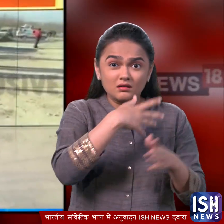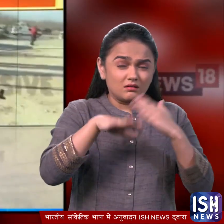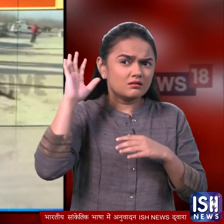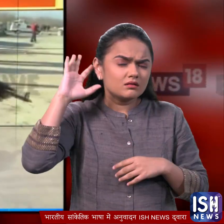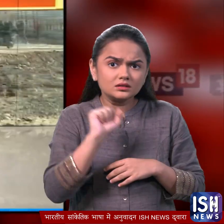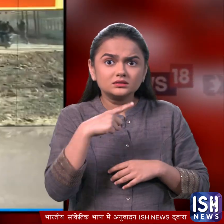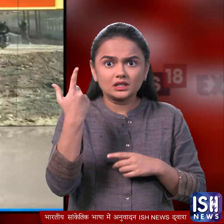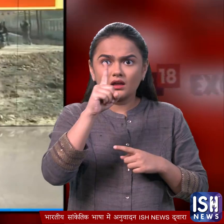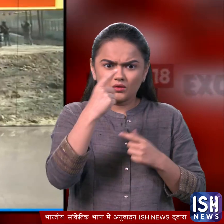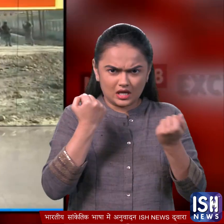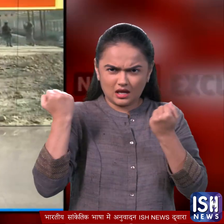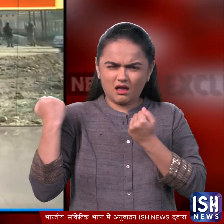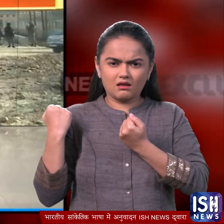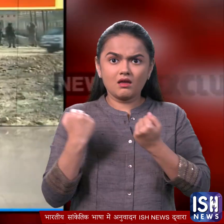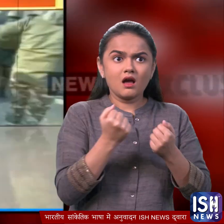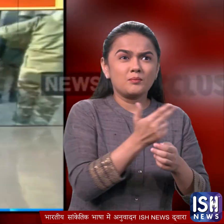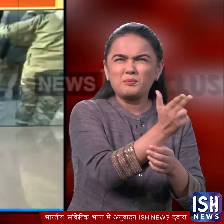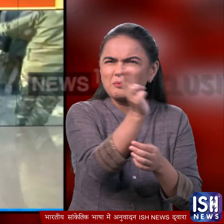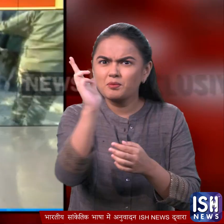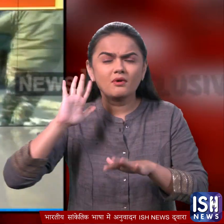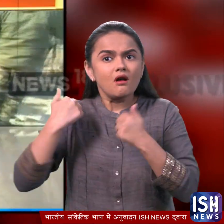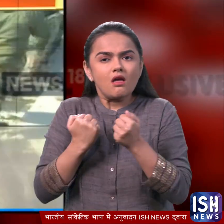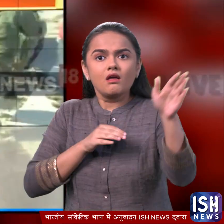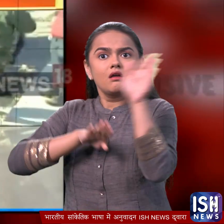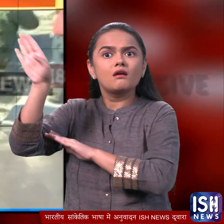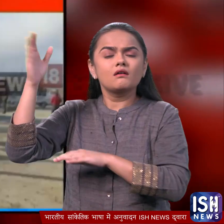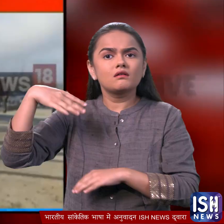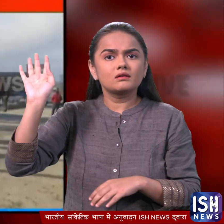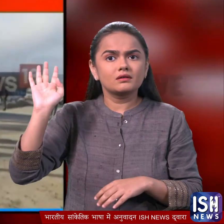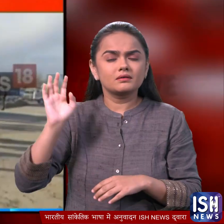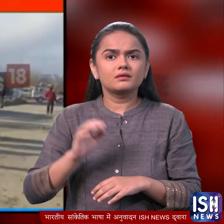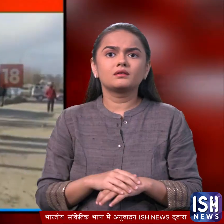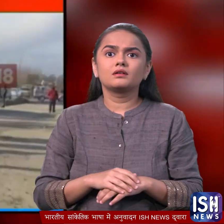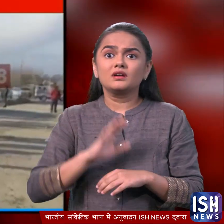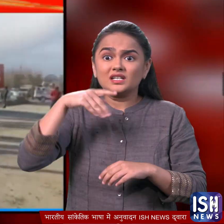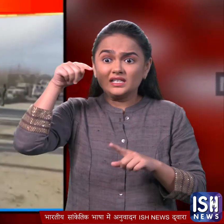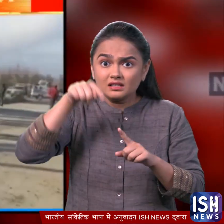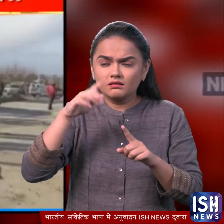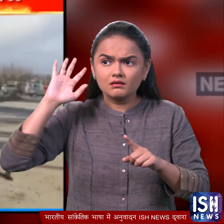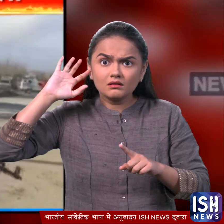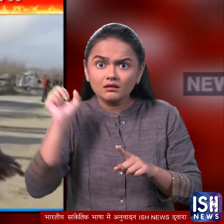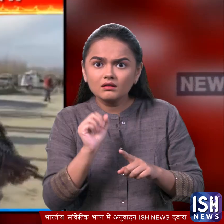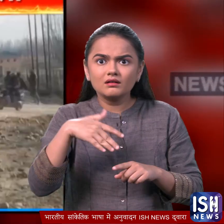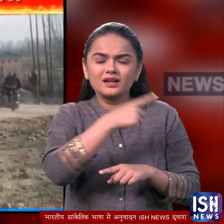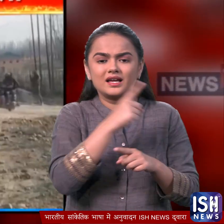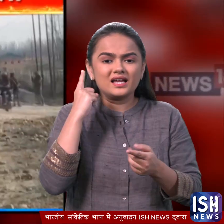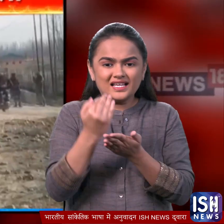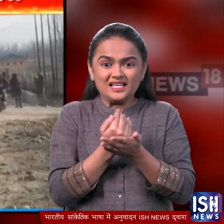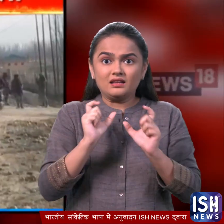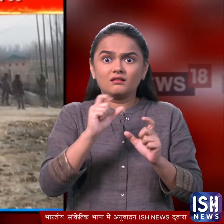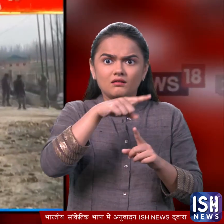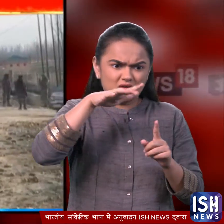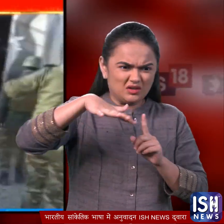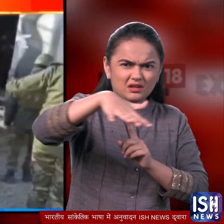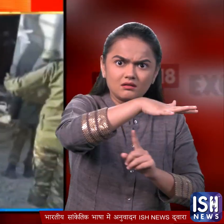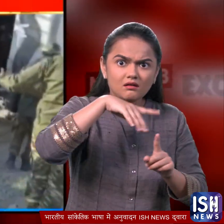हमलावर आतंकी एक कार में आए और हमला करने के बाद मौके से भाग निकले, जिसकी सूचना मिलते ही सुरक्षा बल ने इस पूरे